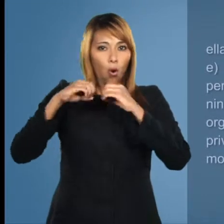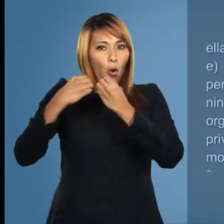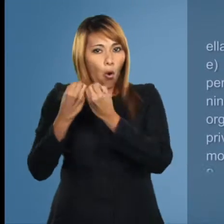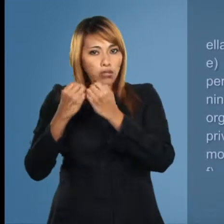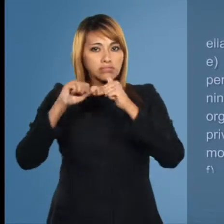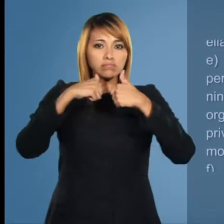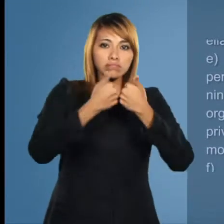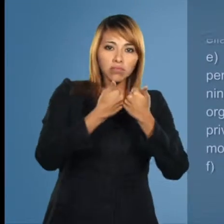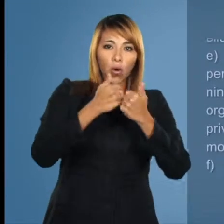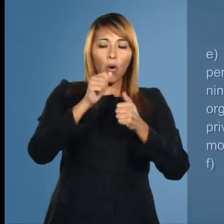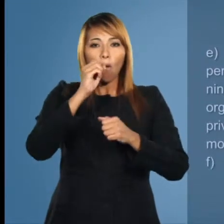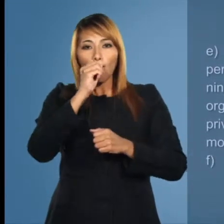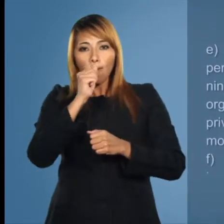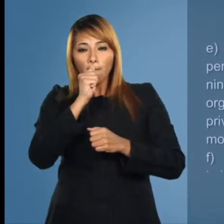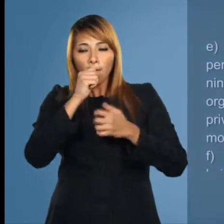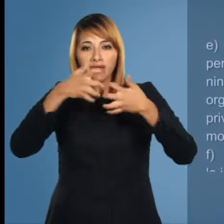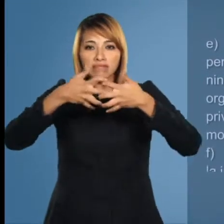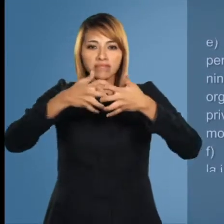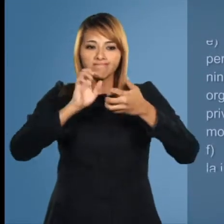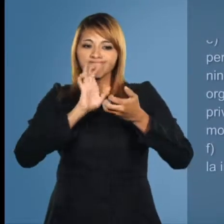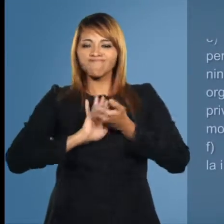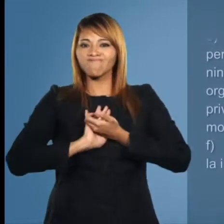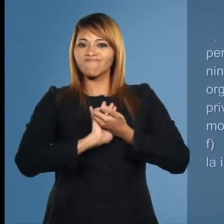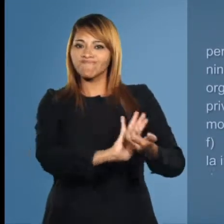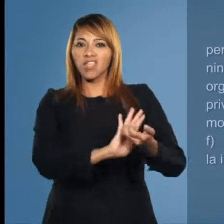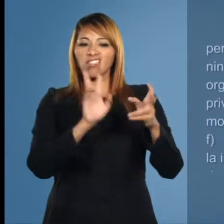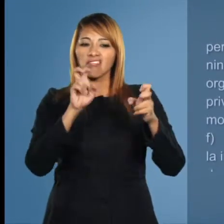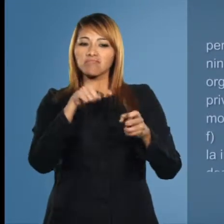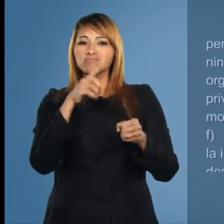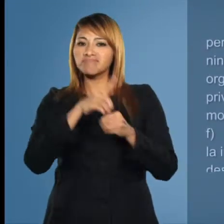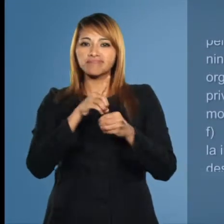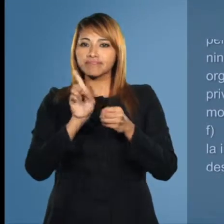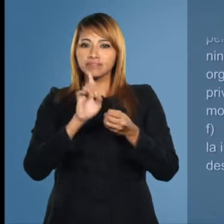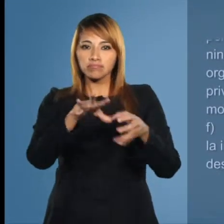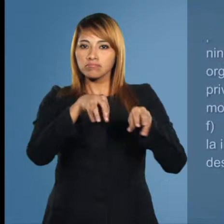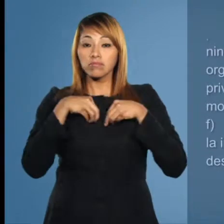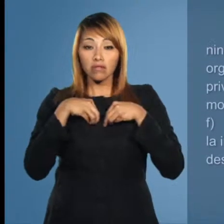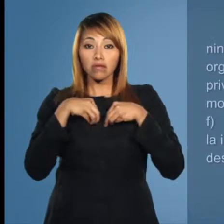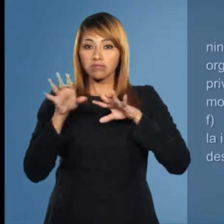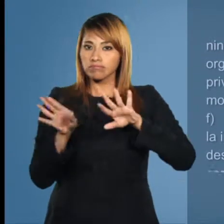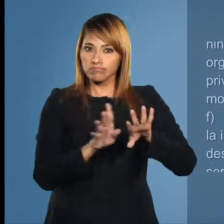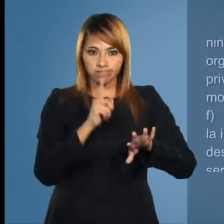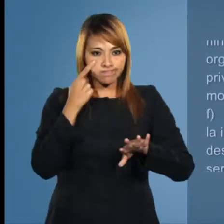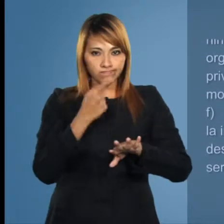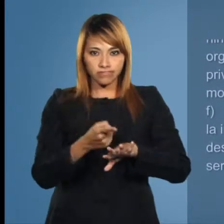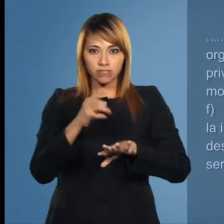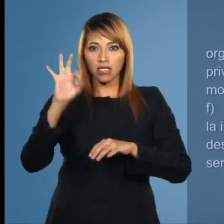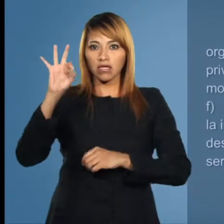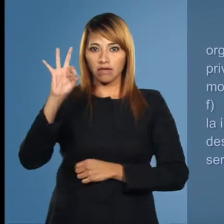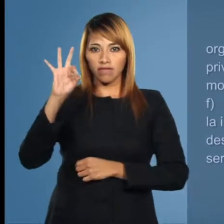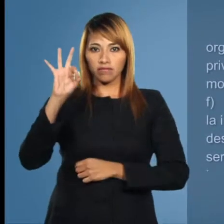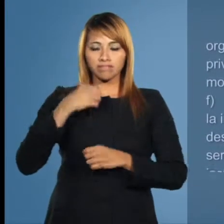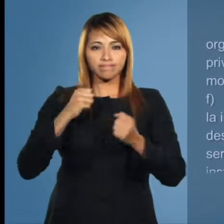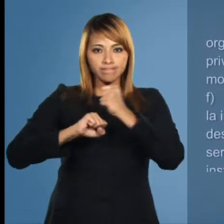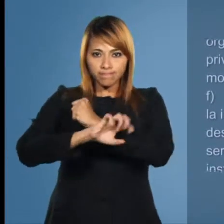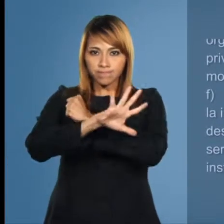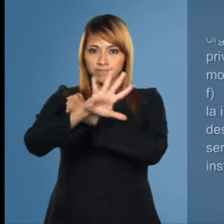empresa privada discrimine por motivos de discapacidad. F. Emprender o promover la investigación